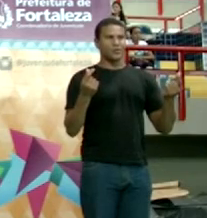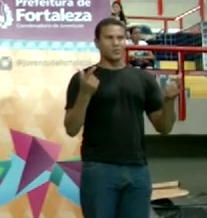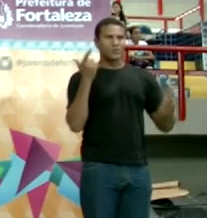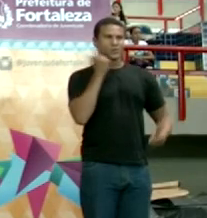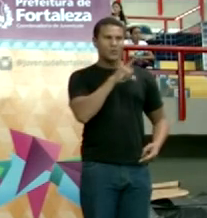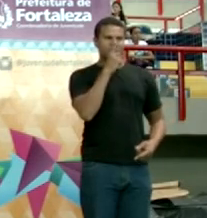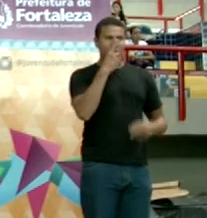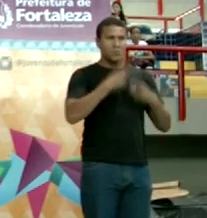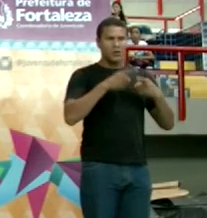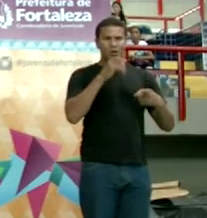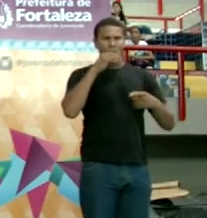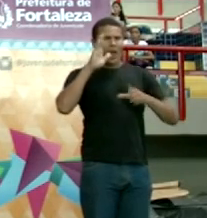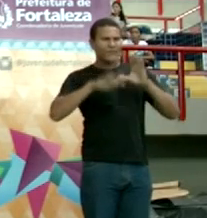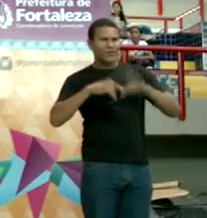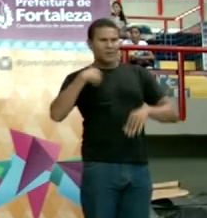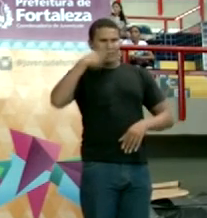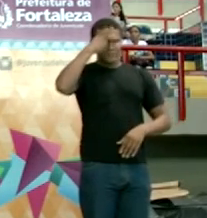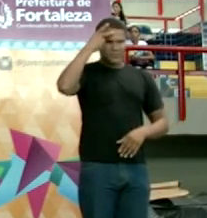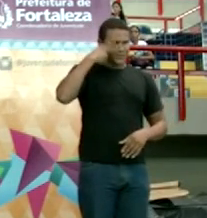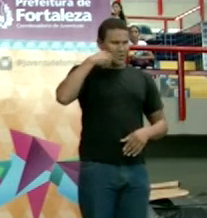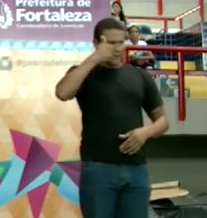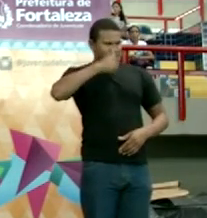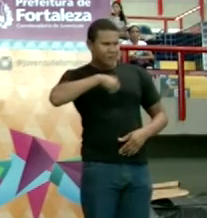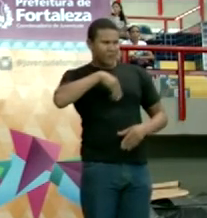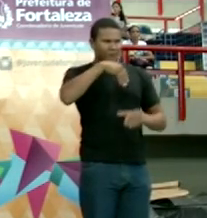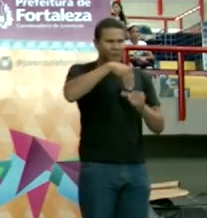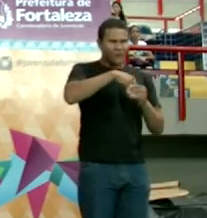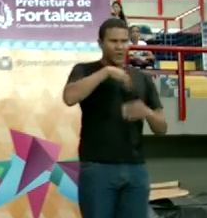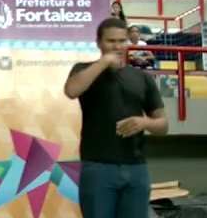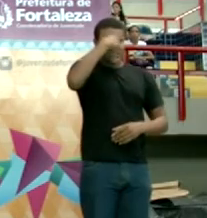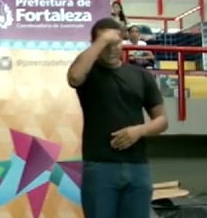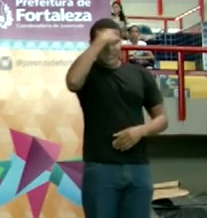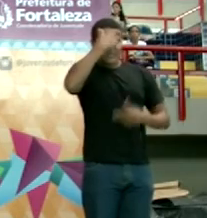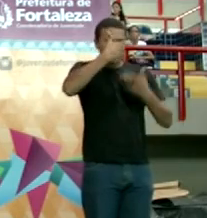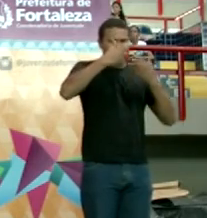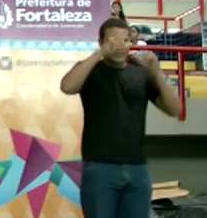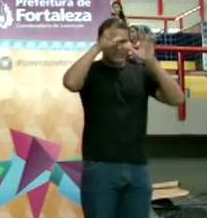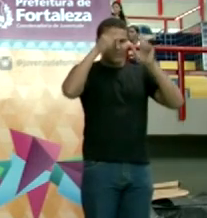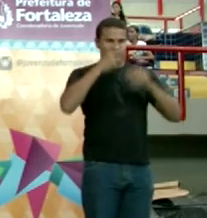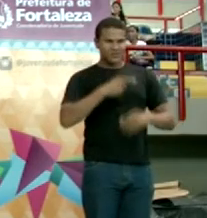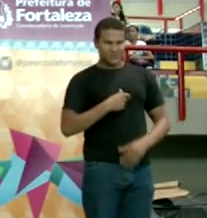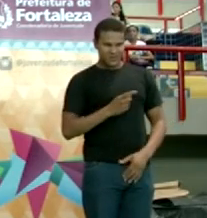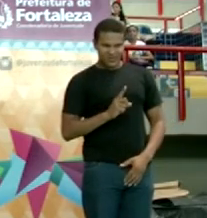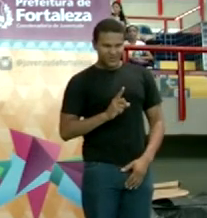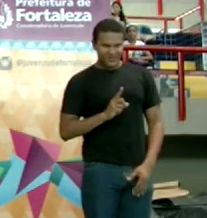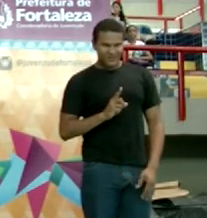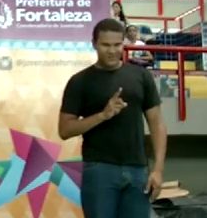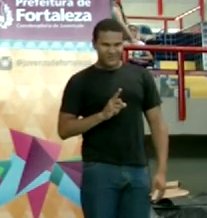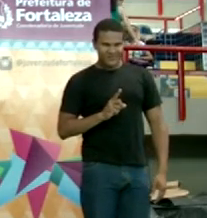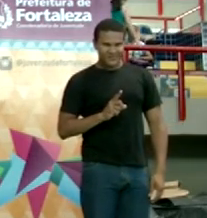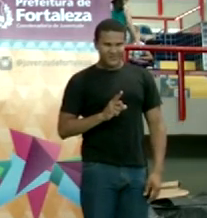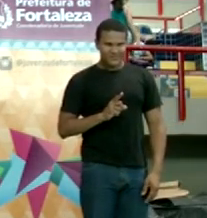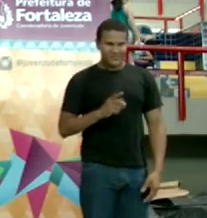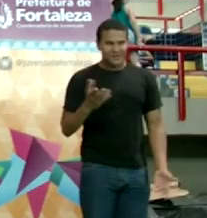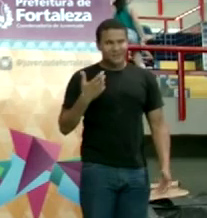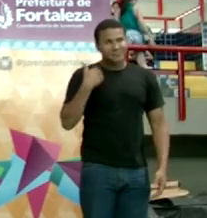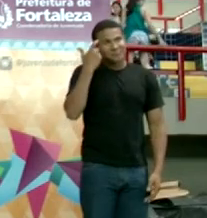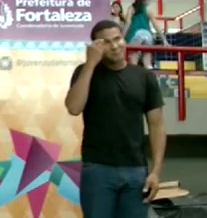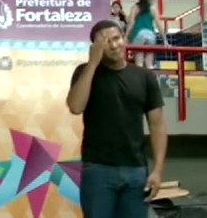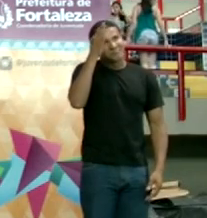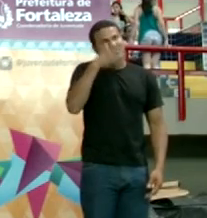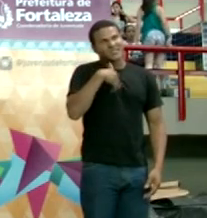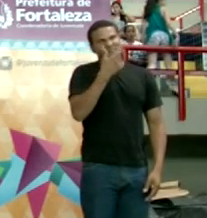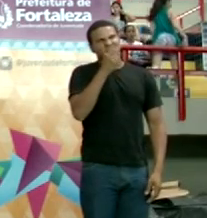é consciente, vota, fiscaliza, acompanha a política, não é não? Ora não. Mas vamos lá, quem sabe um dia, daqui a 200